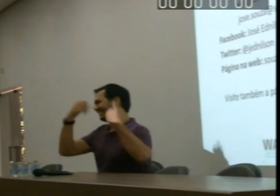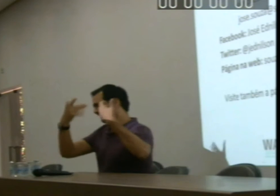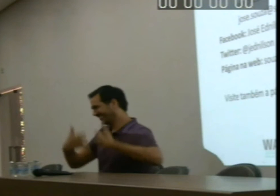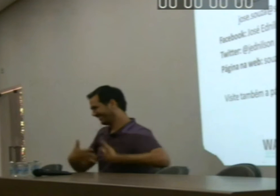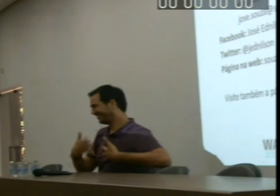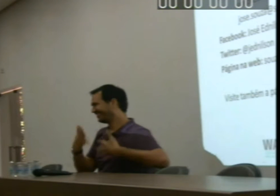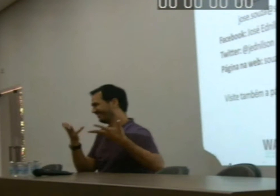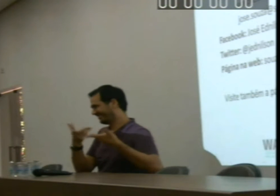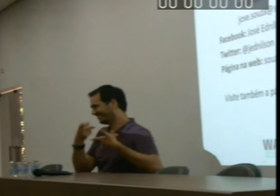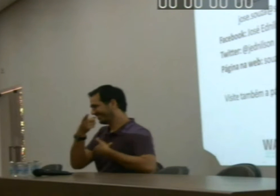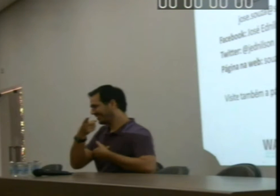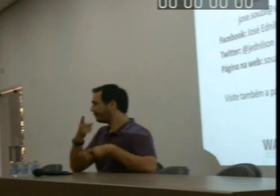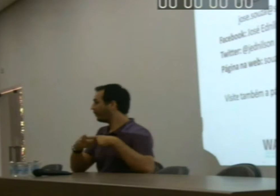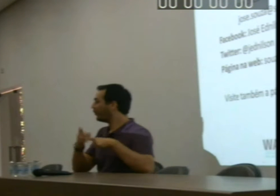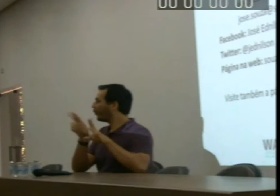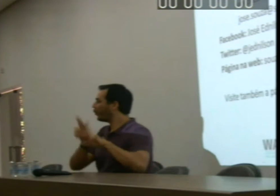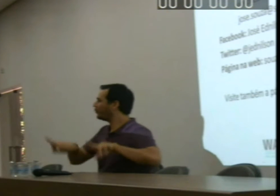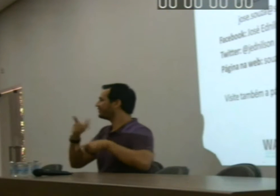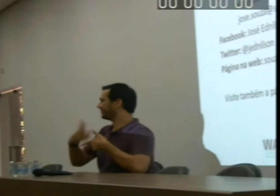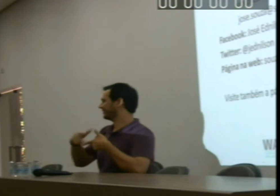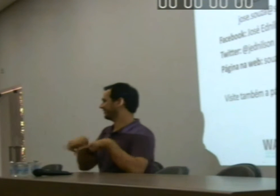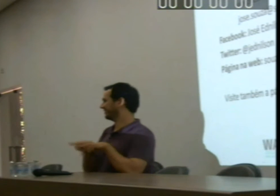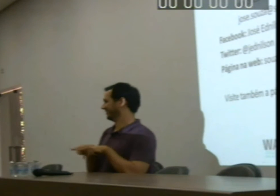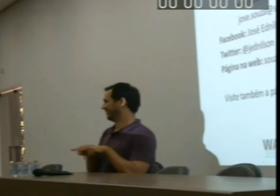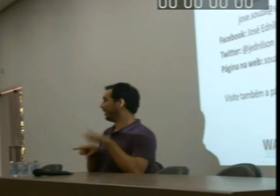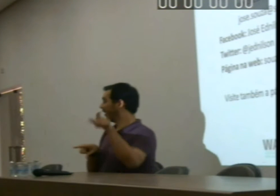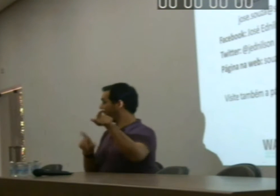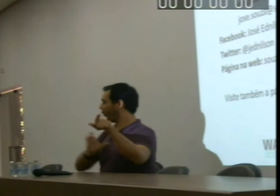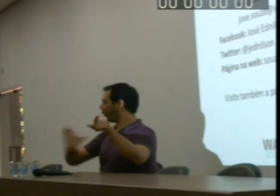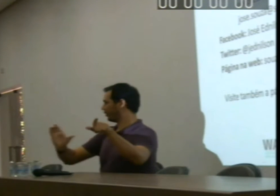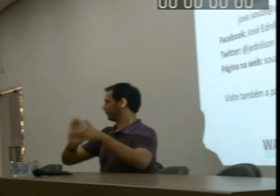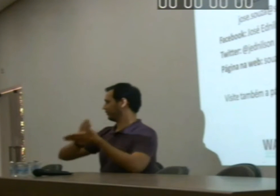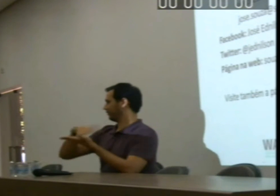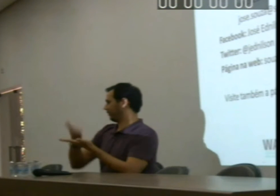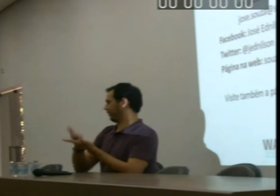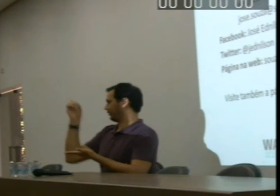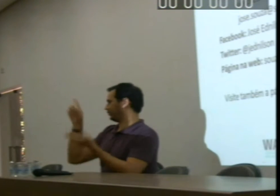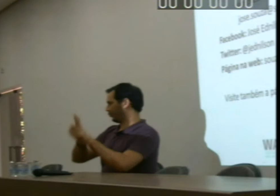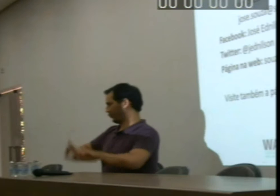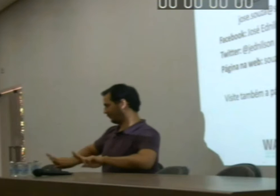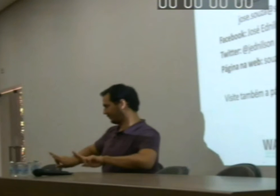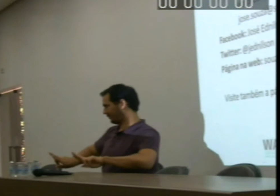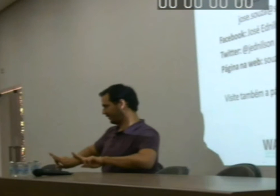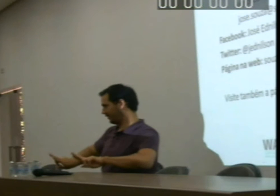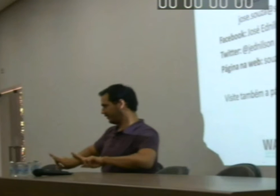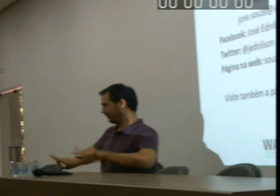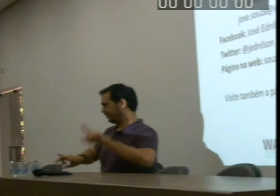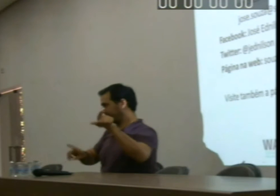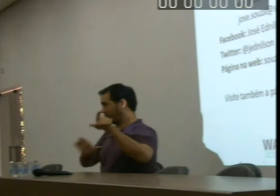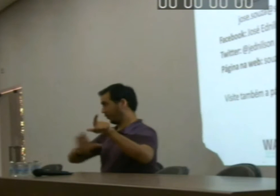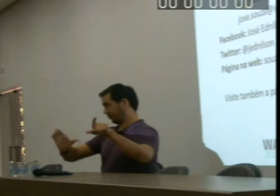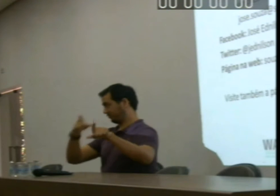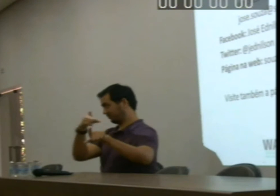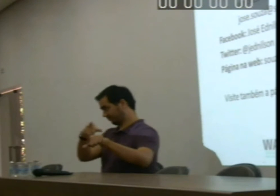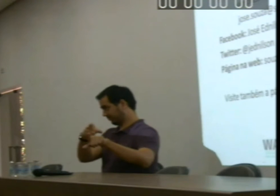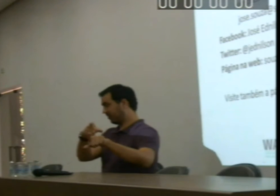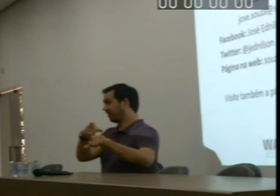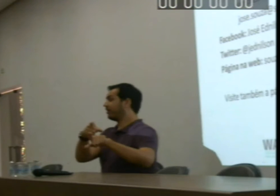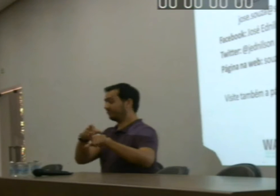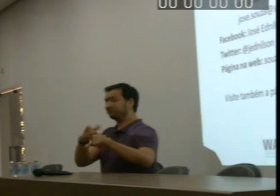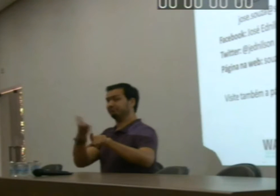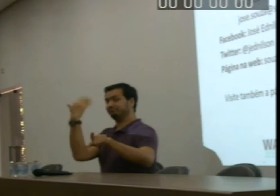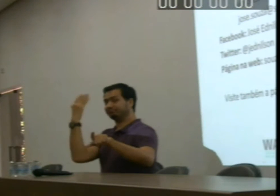opiniões já tem mais explicações para dar né porque t sabe dessa questão da USC né sa